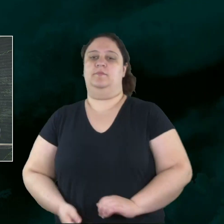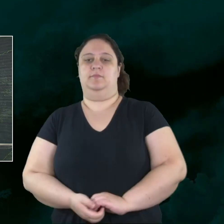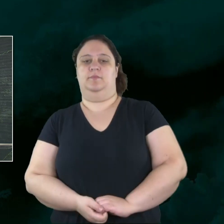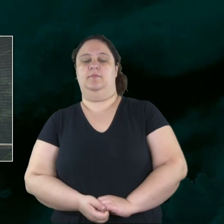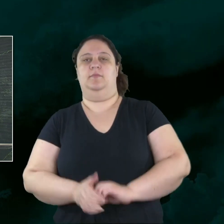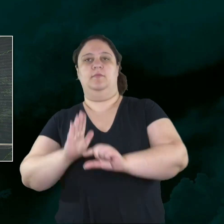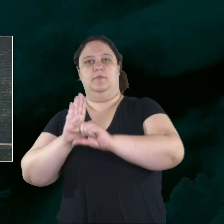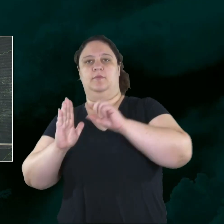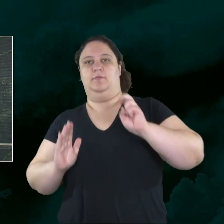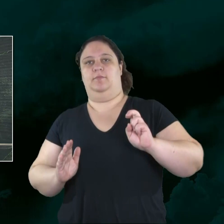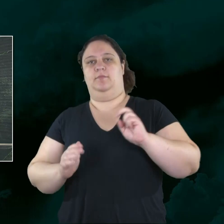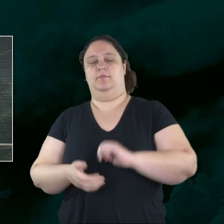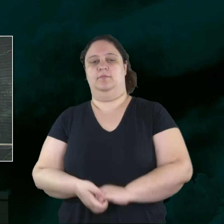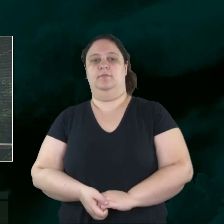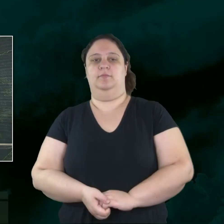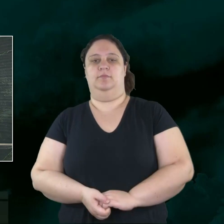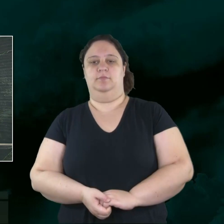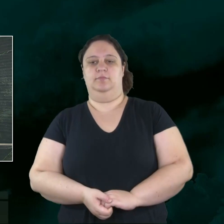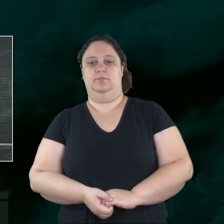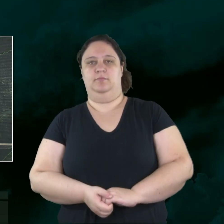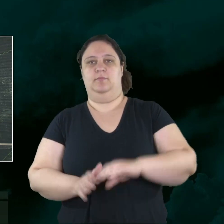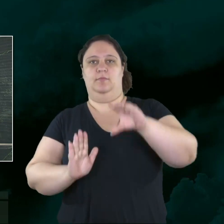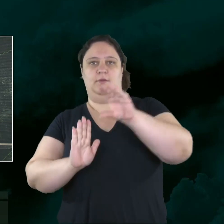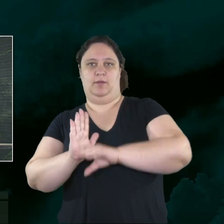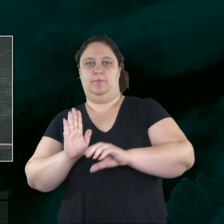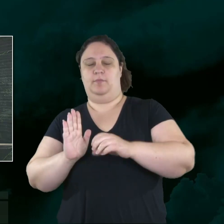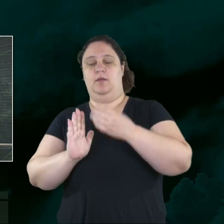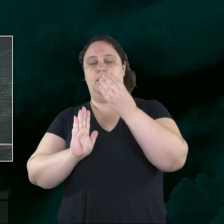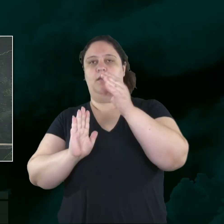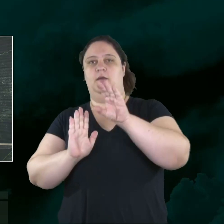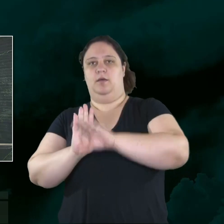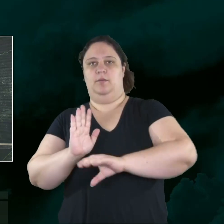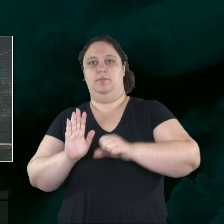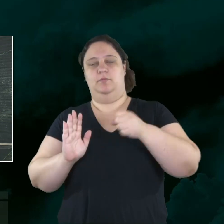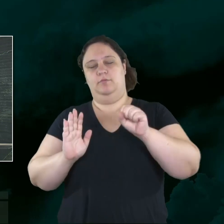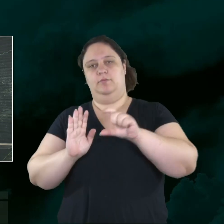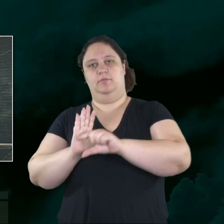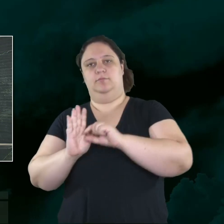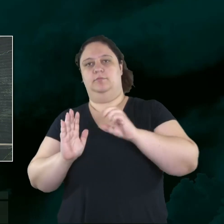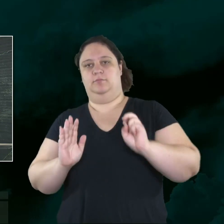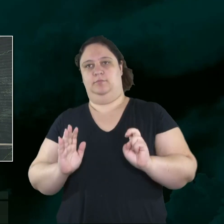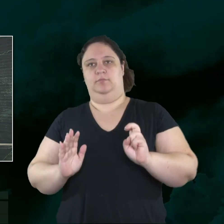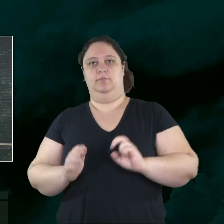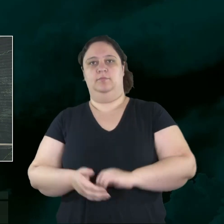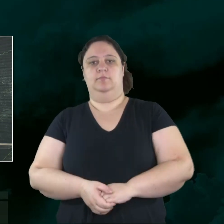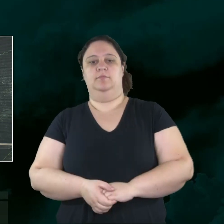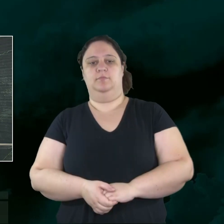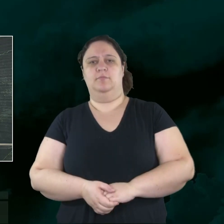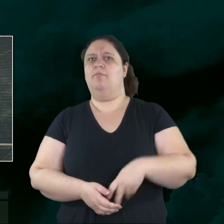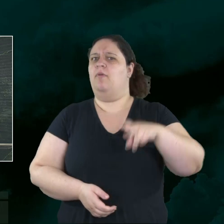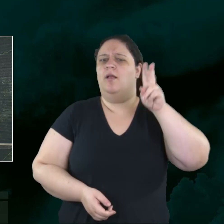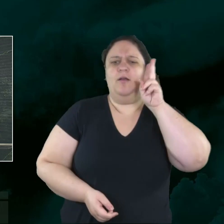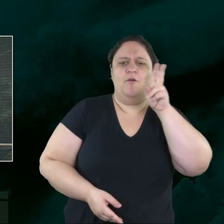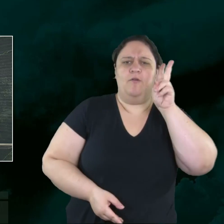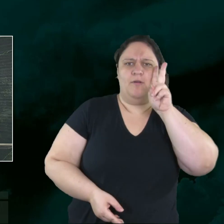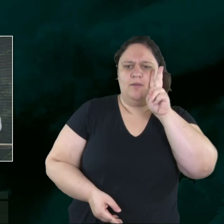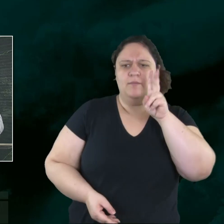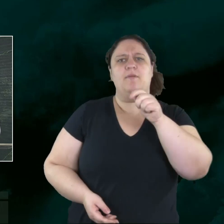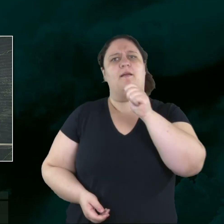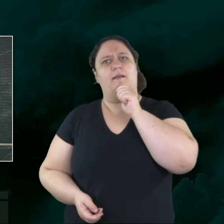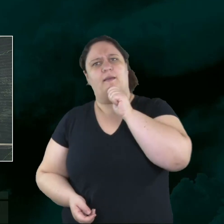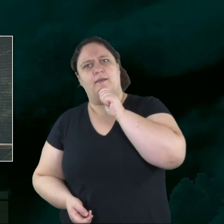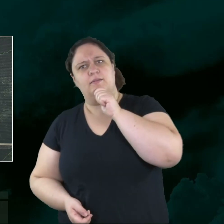versículo 5. Capítulo 2, versículo 5. Não vos recordais de que ainda convosco